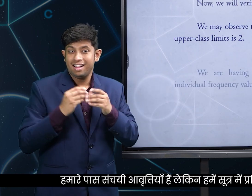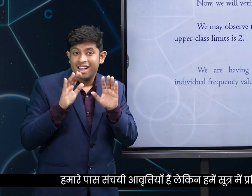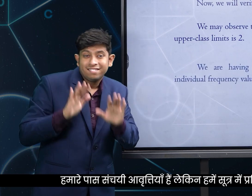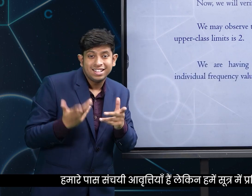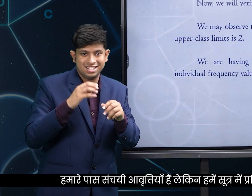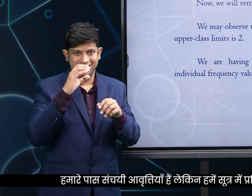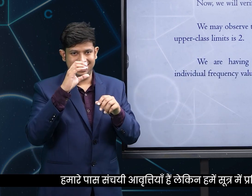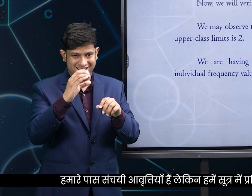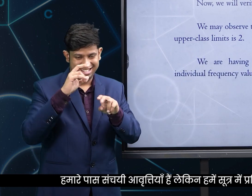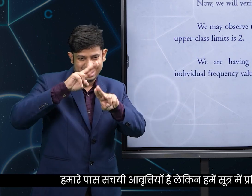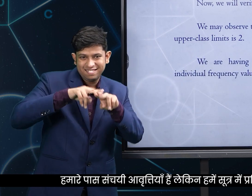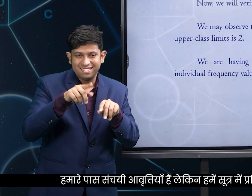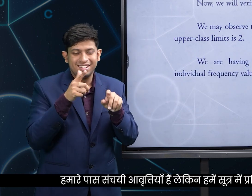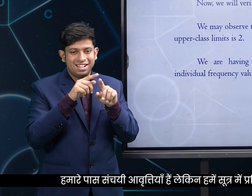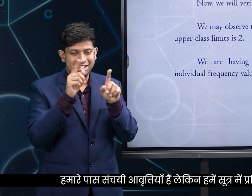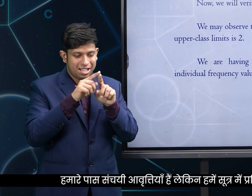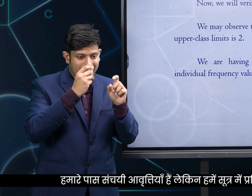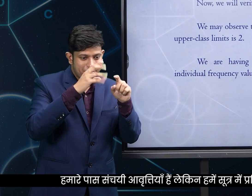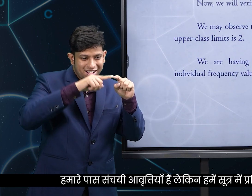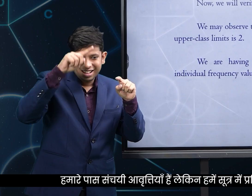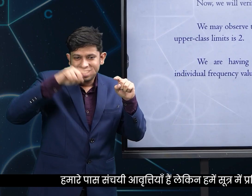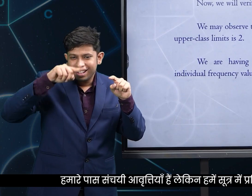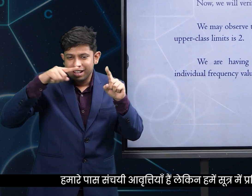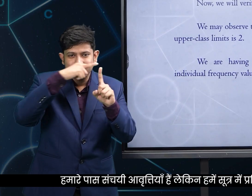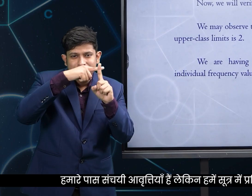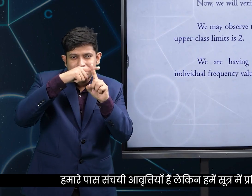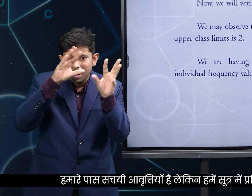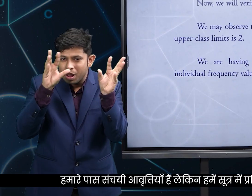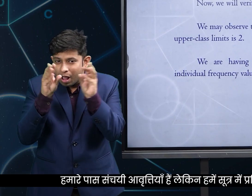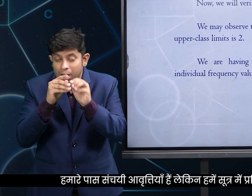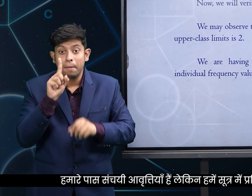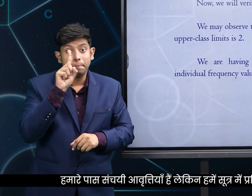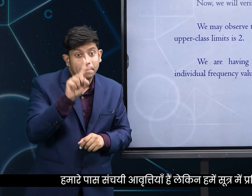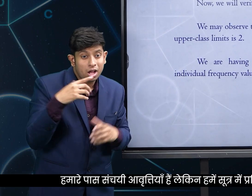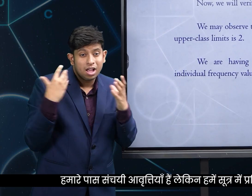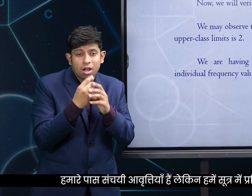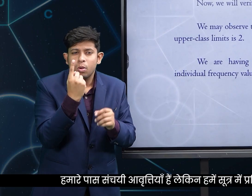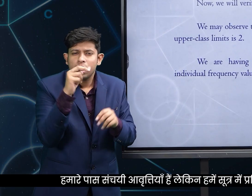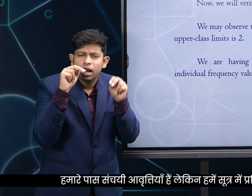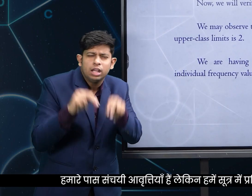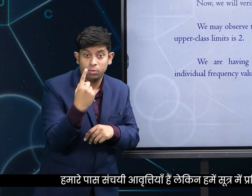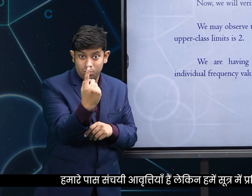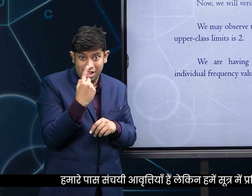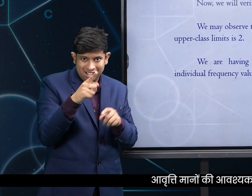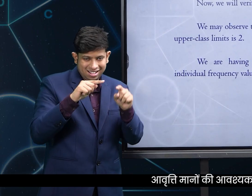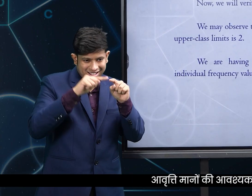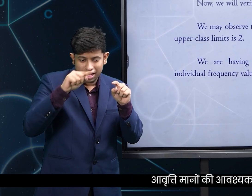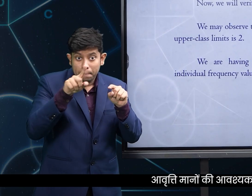हमारे पास संचयी आवृत्तियां हैं, लेकिन हमें सूत्र में प्रतिस्थापित करने के लिए व्यक्तिगत आवृत्ति मानों